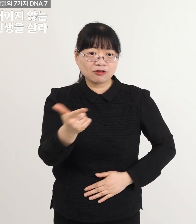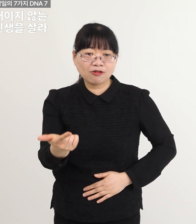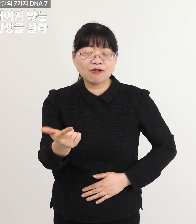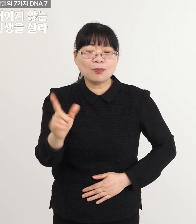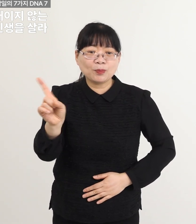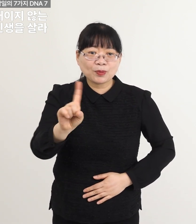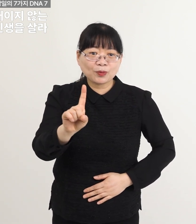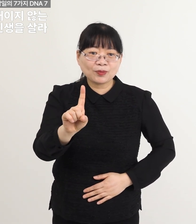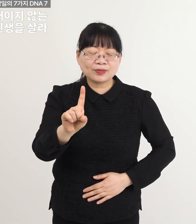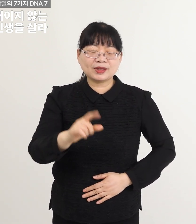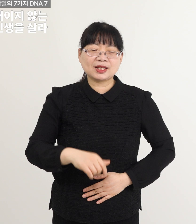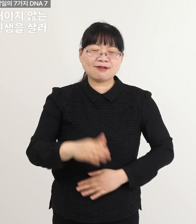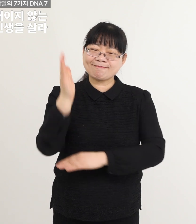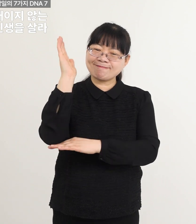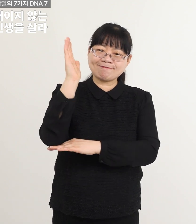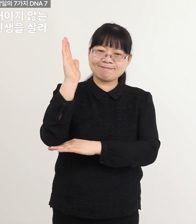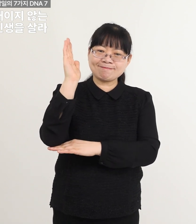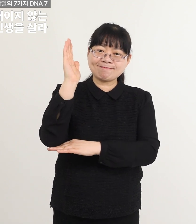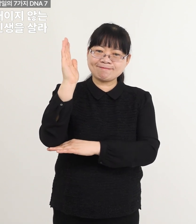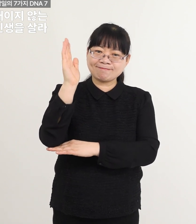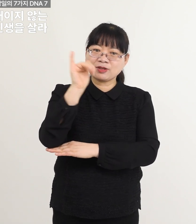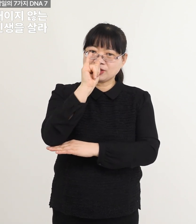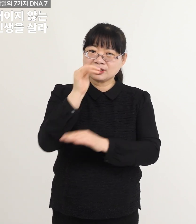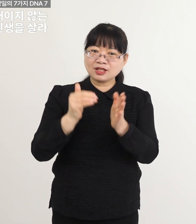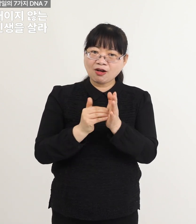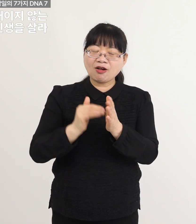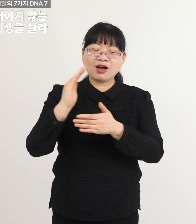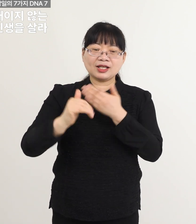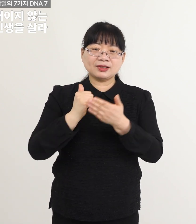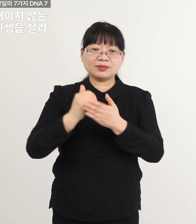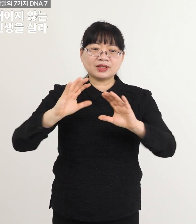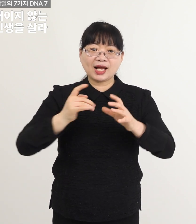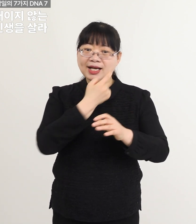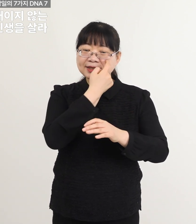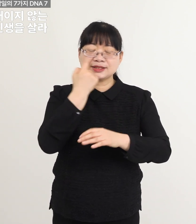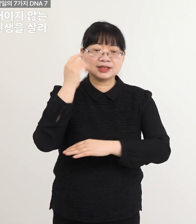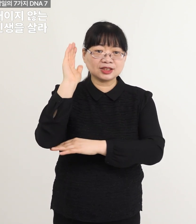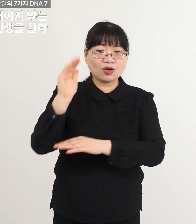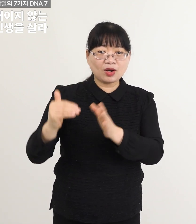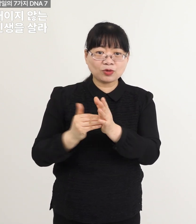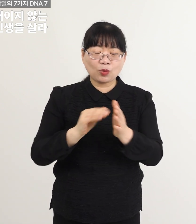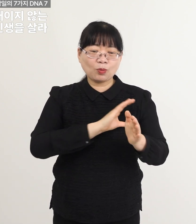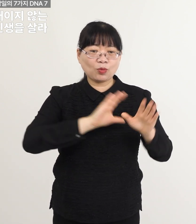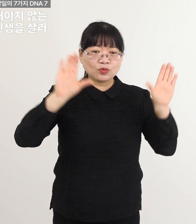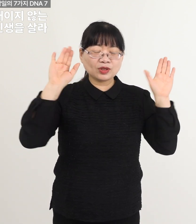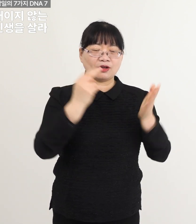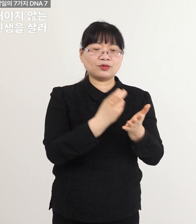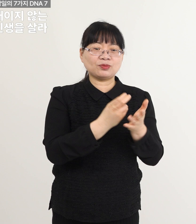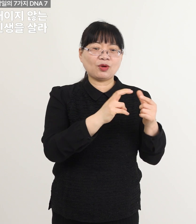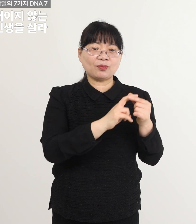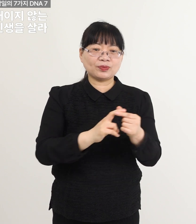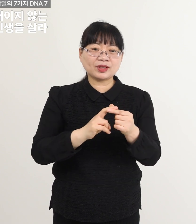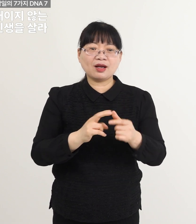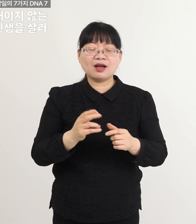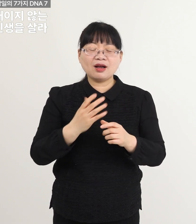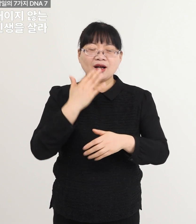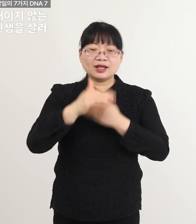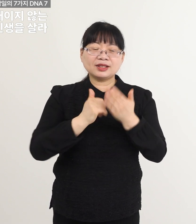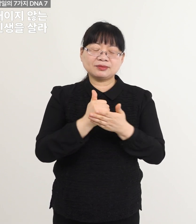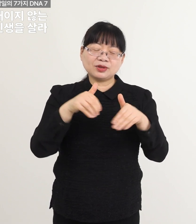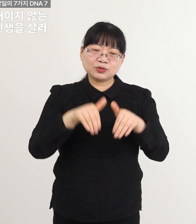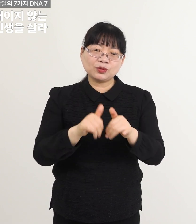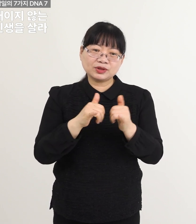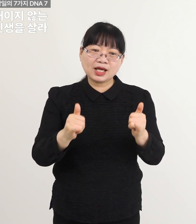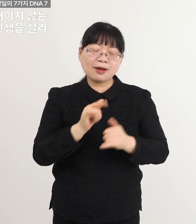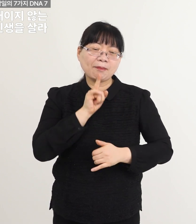저녁까지 강론하여 하나님의 나라를 증언하고 모세의 율법과 선지자의 말을